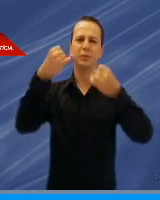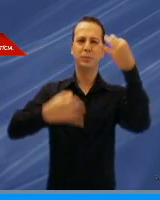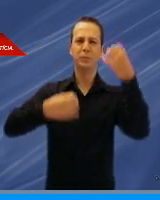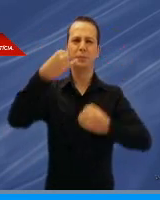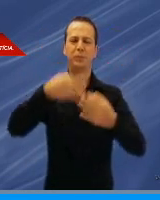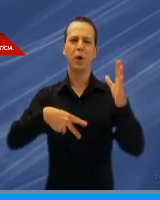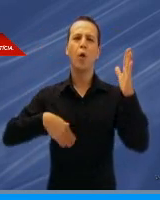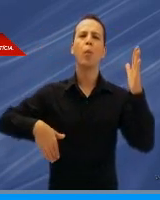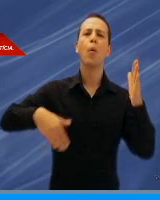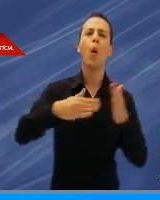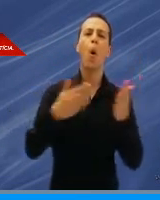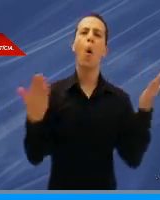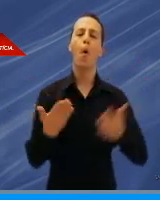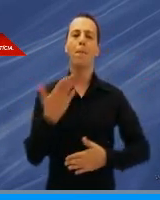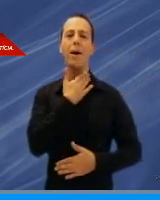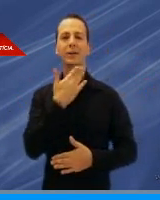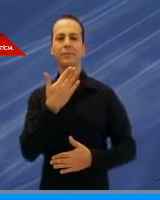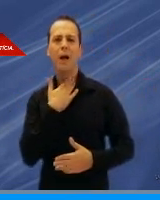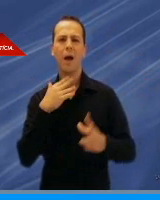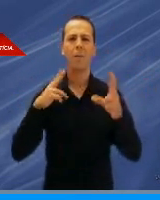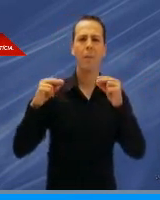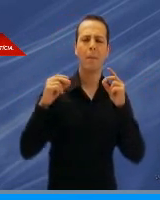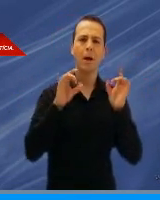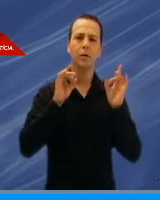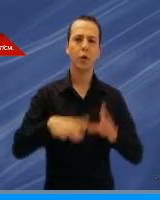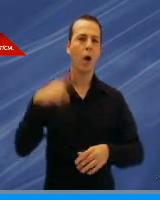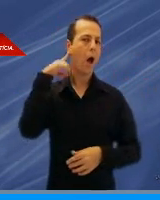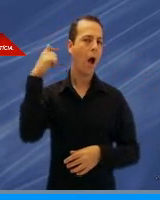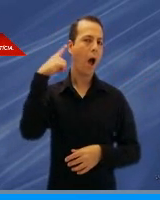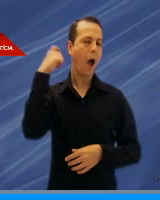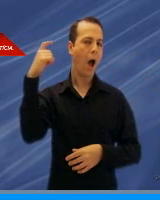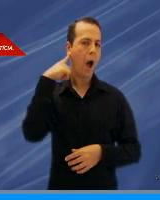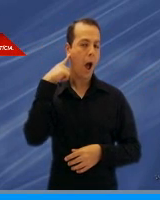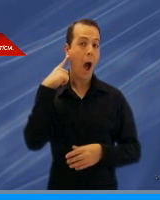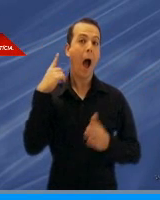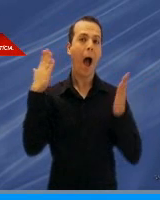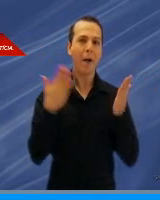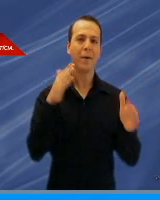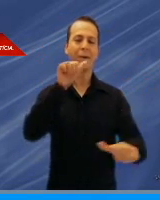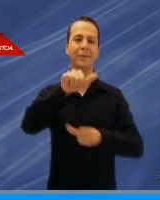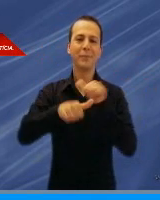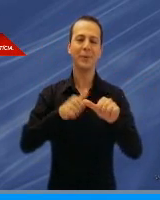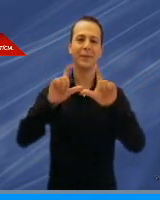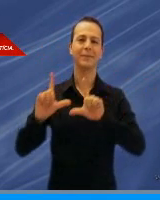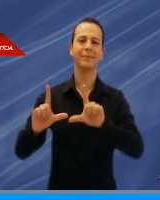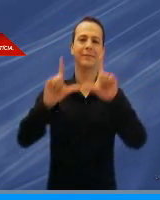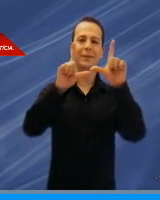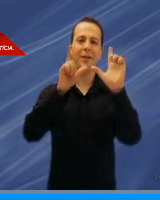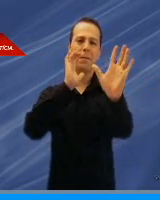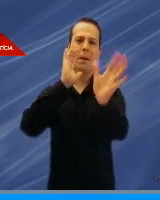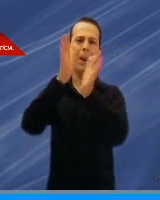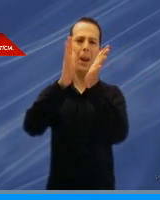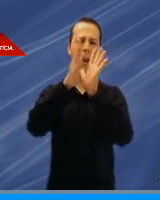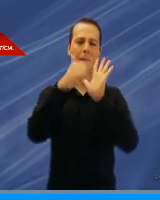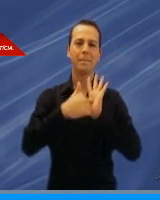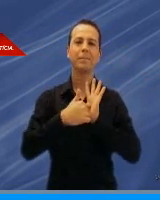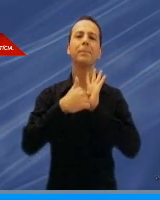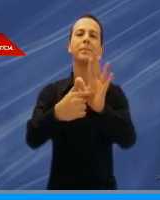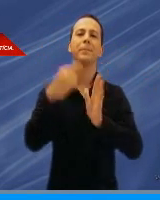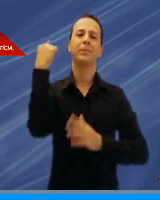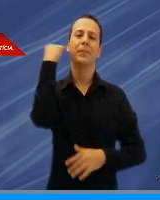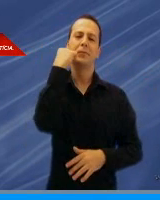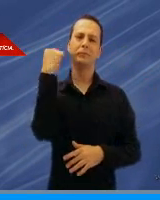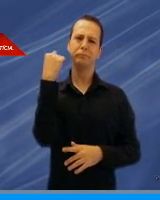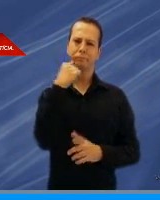seja, esses nossos bate-papos que hoje estão somente em áudio, estarão em vídeo,